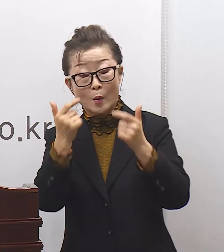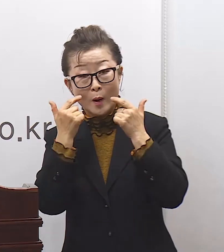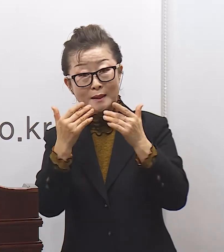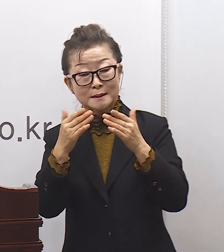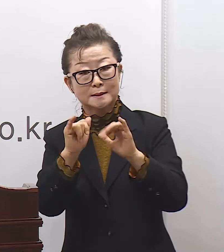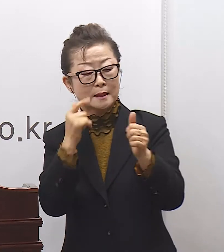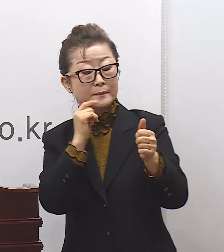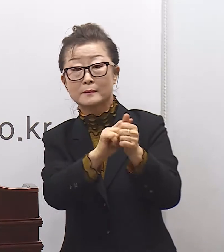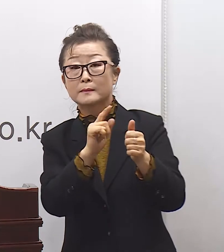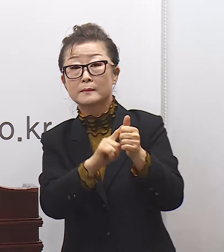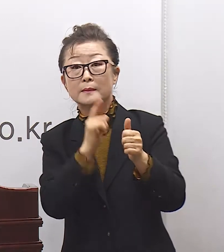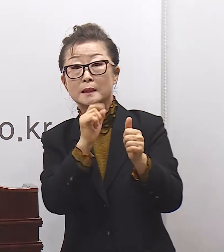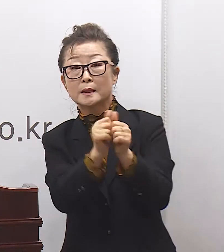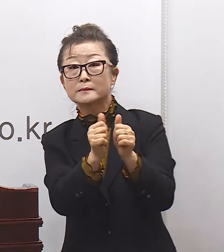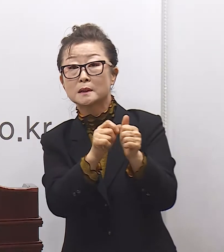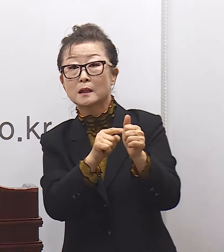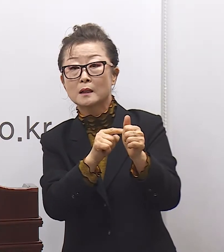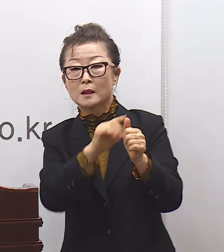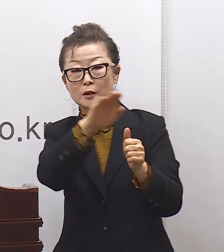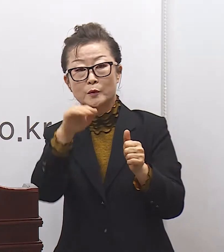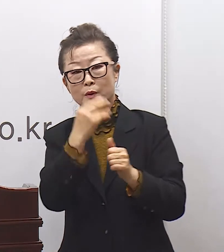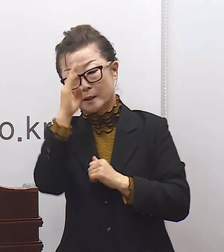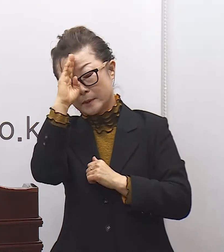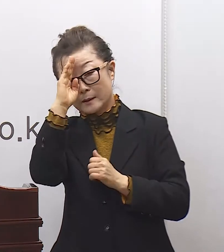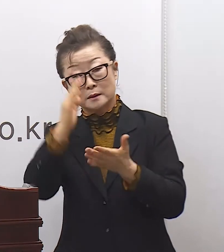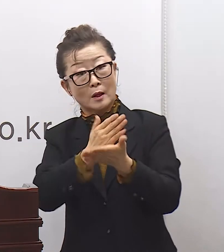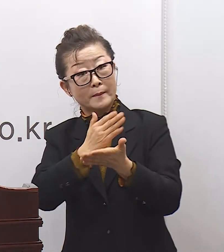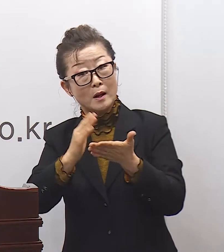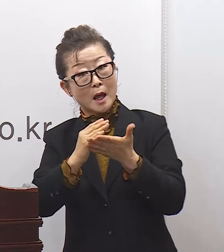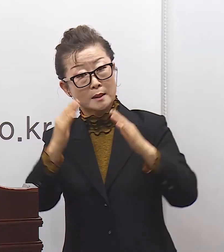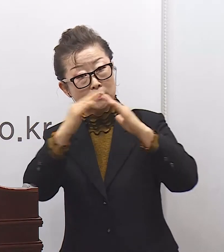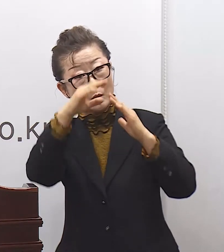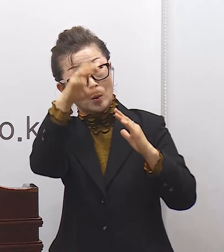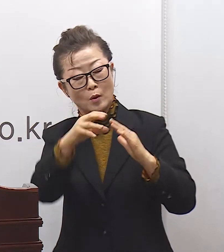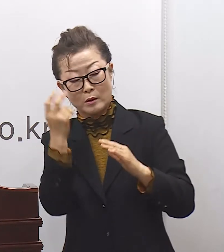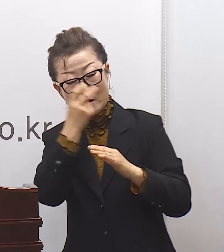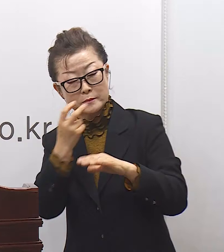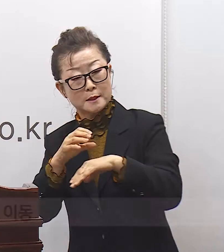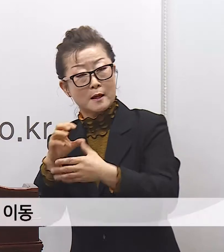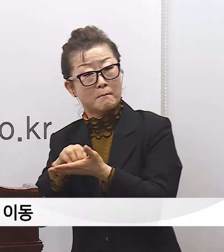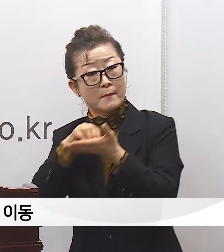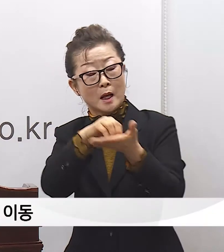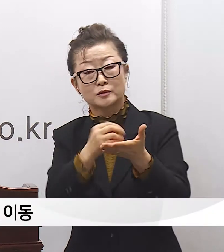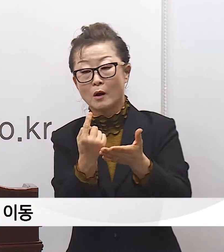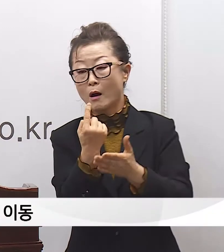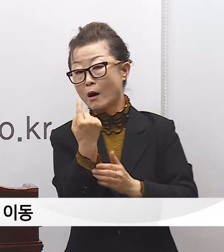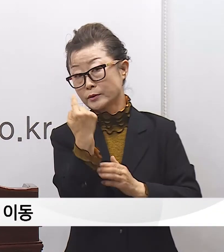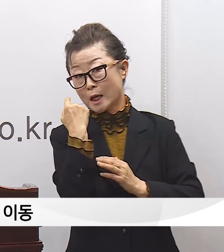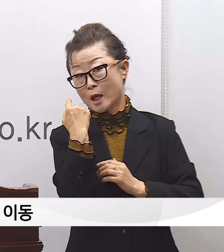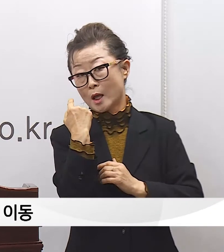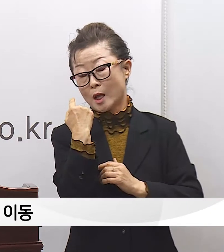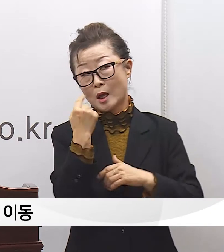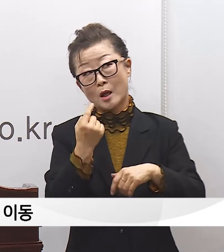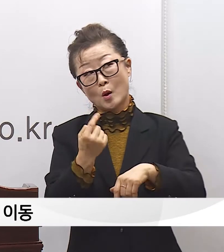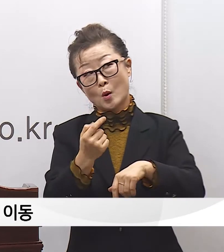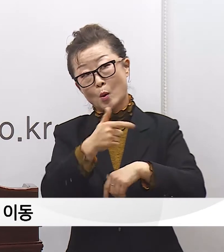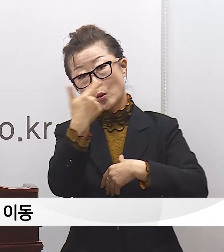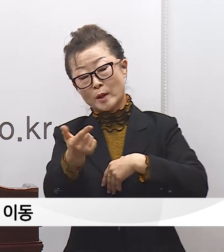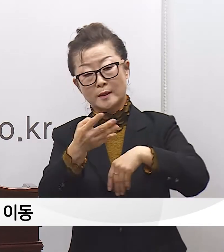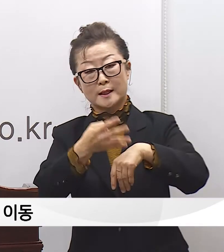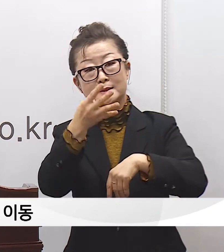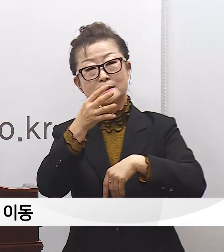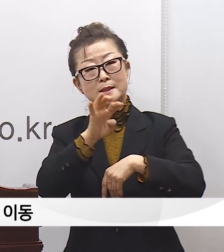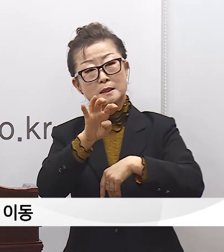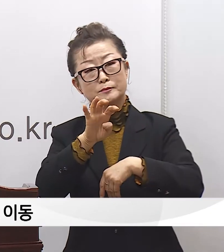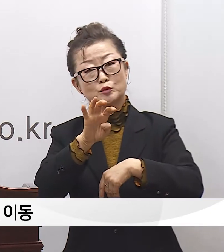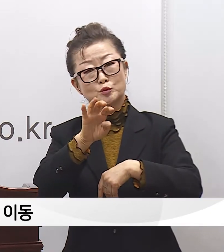확진자는 우리 군 선별 진료소에서 검체 후 어제 오후 4시 40분